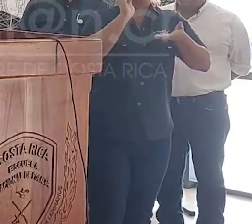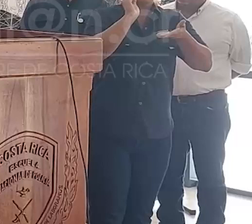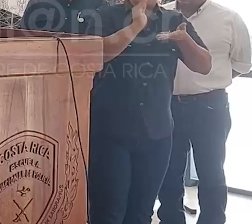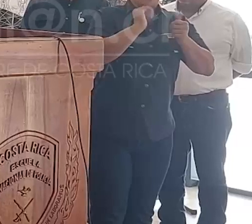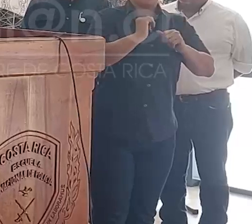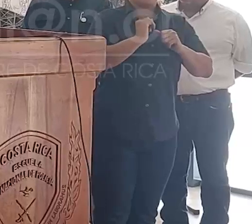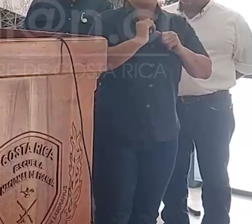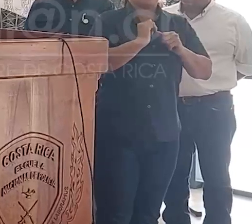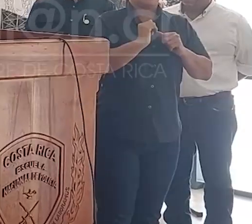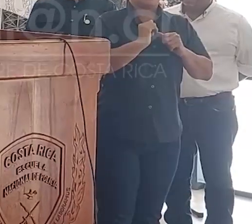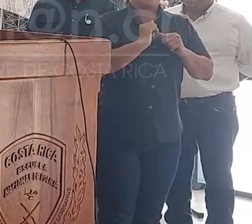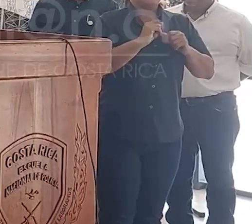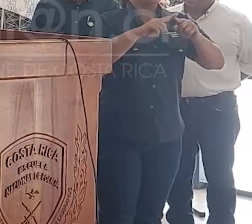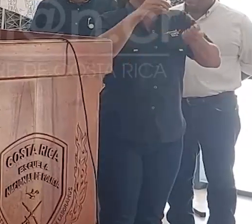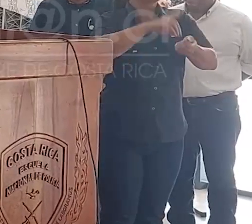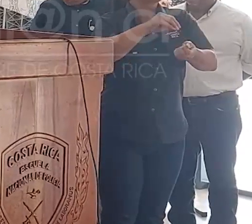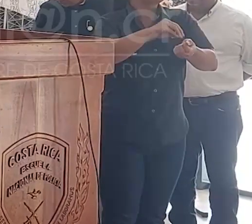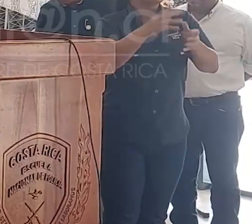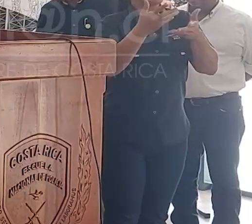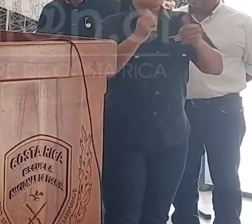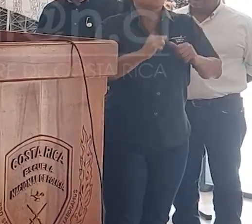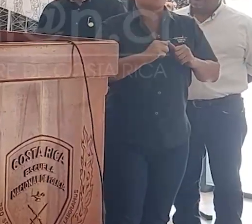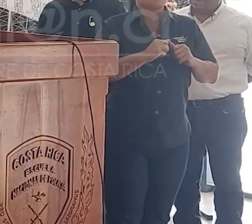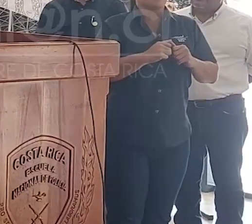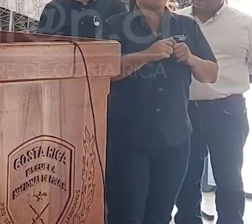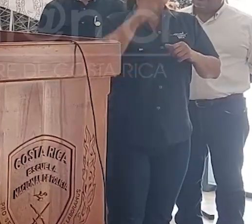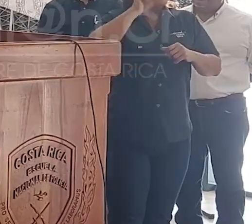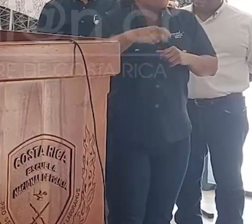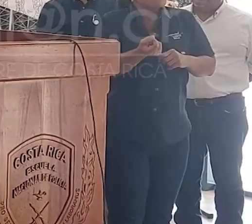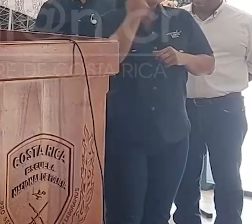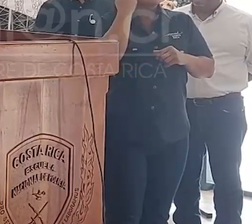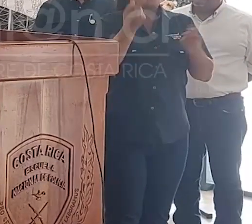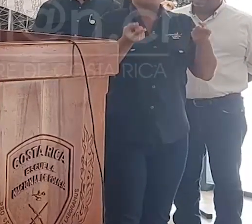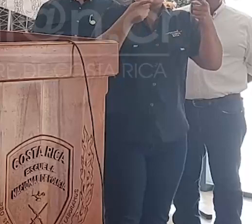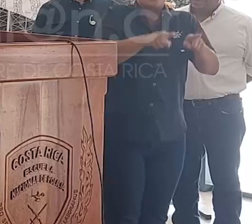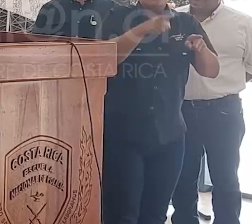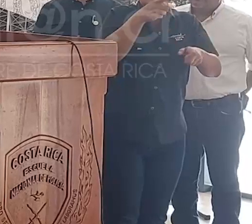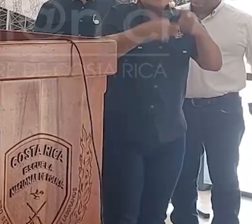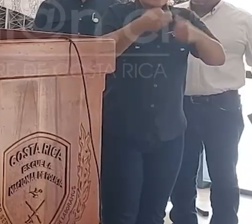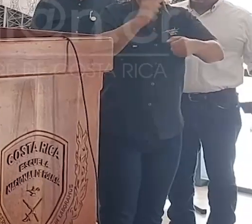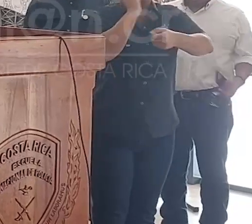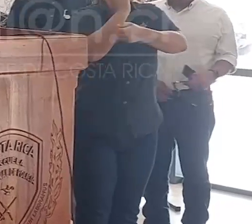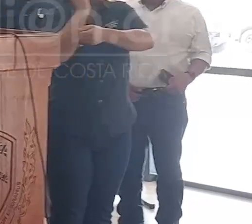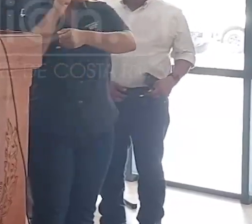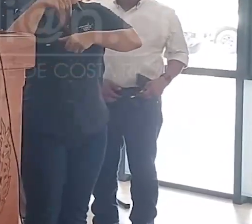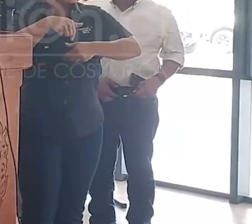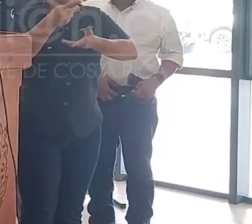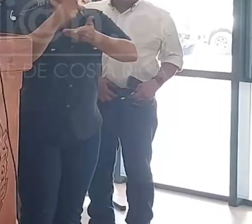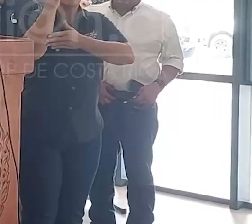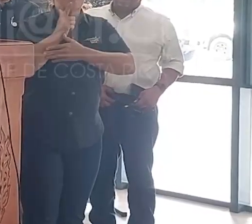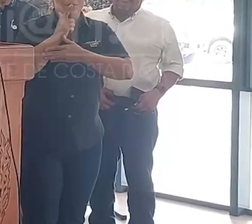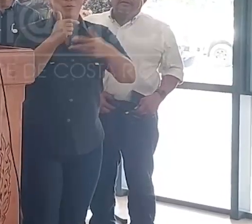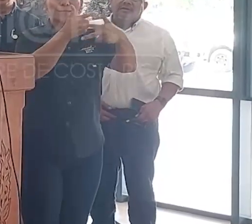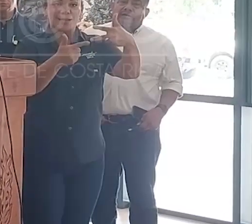cura está en entender que la causa de esta crisis de homicidios que tenemos en Limón, en